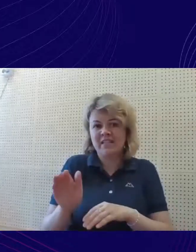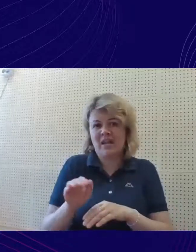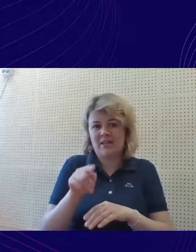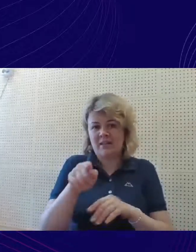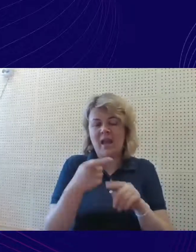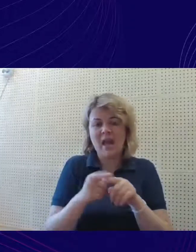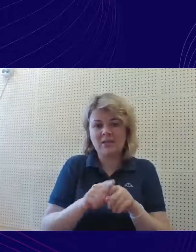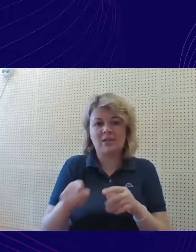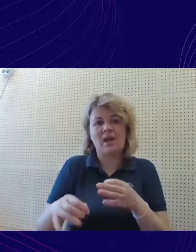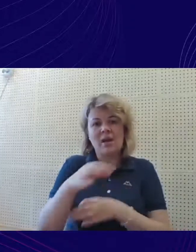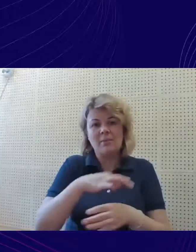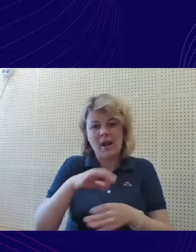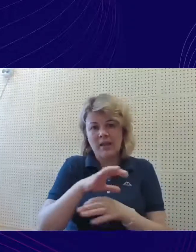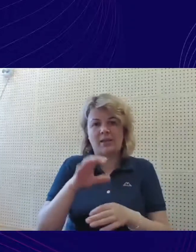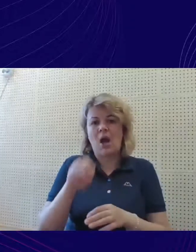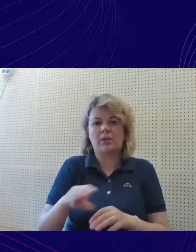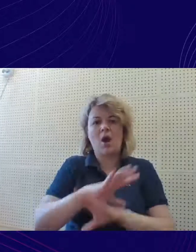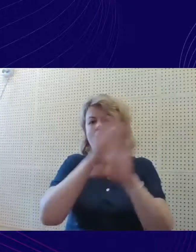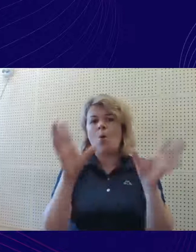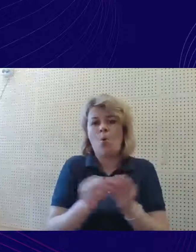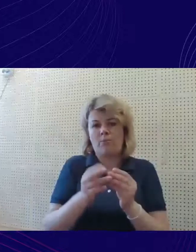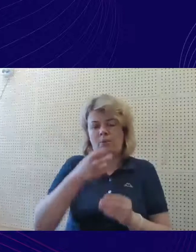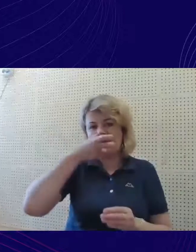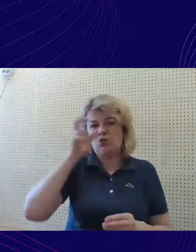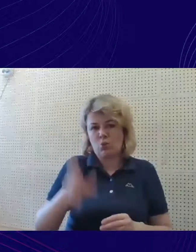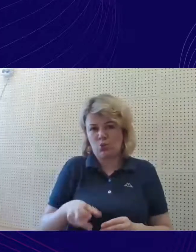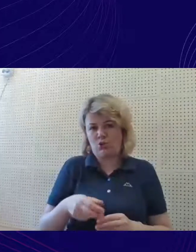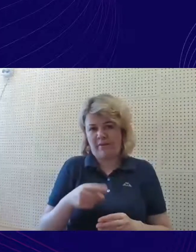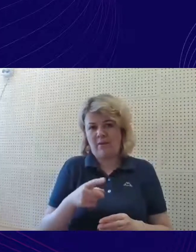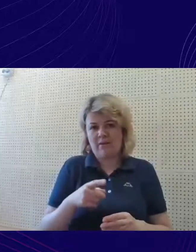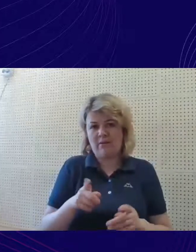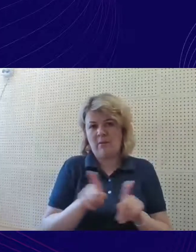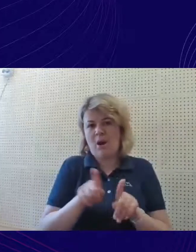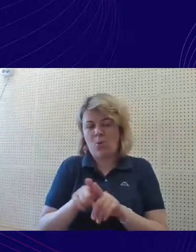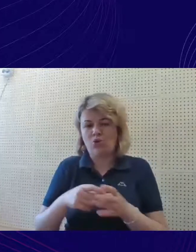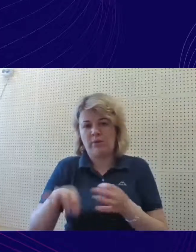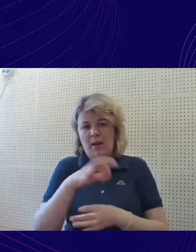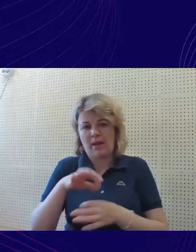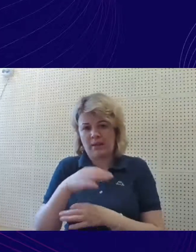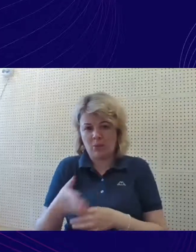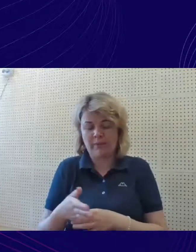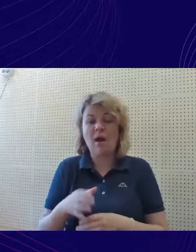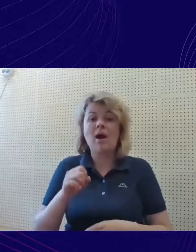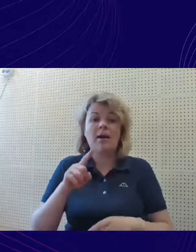рецептурного, общего, скучного, банального ряда. Но иногда не до изюмчика,